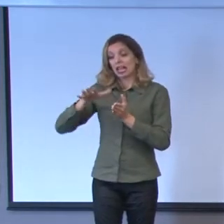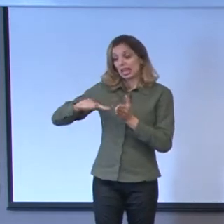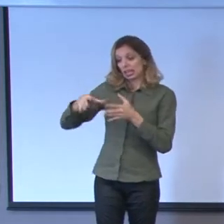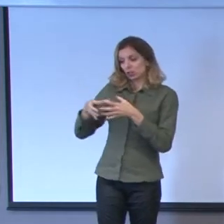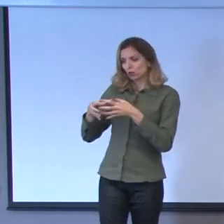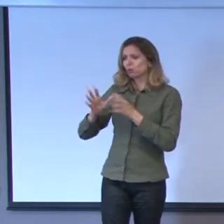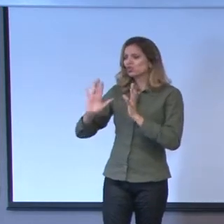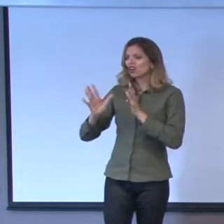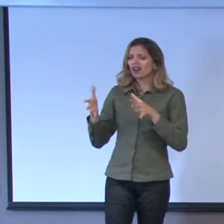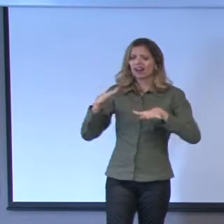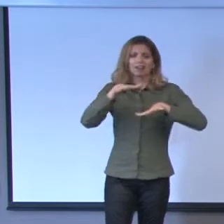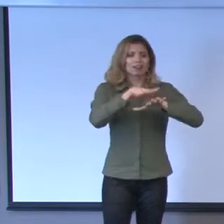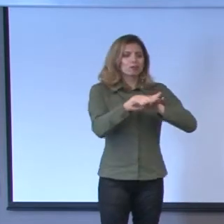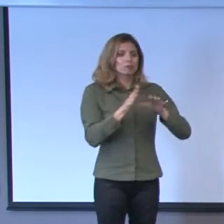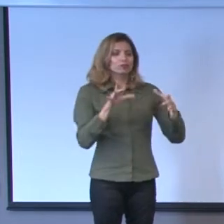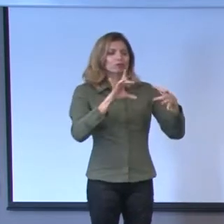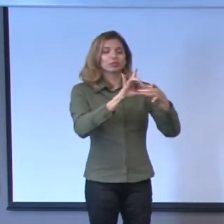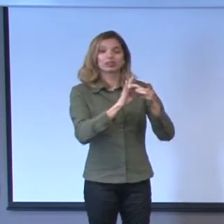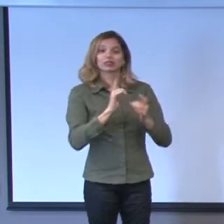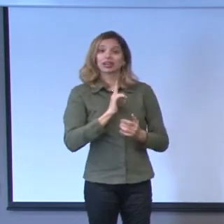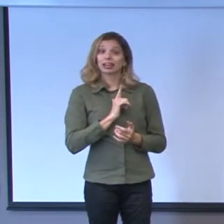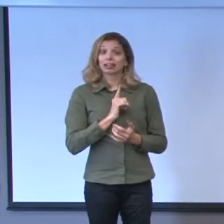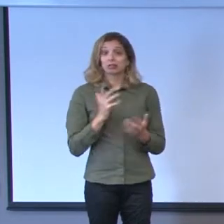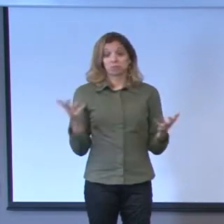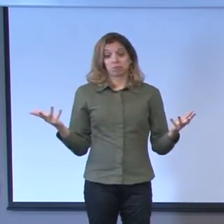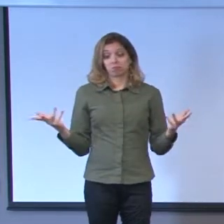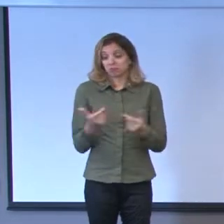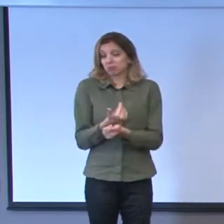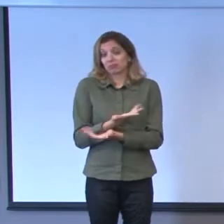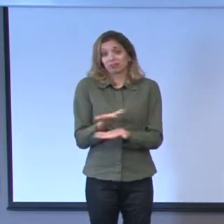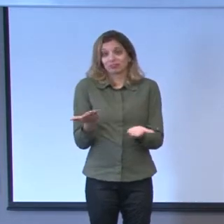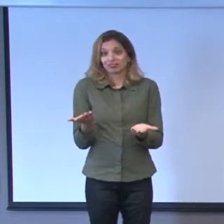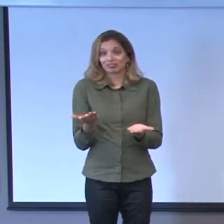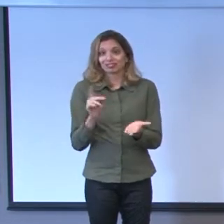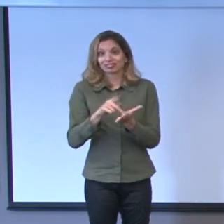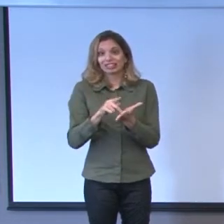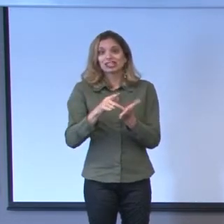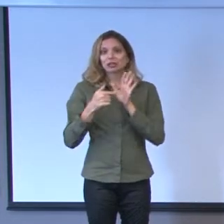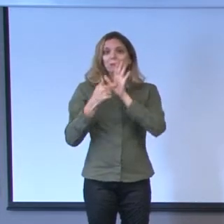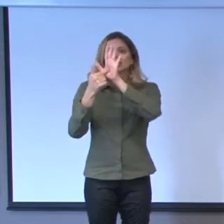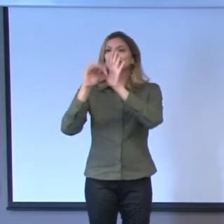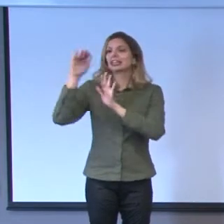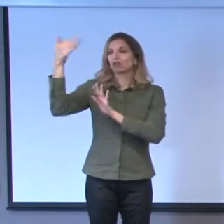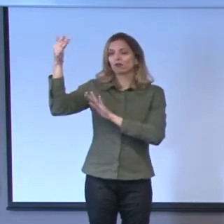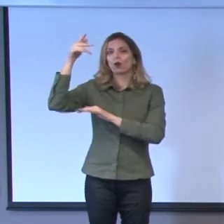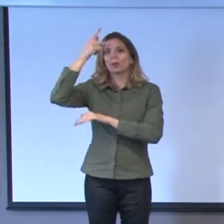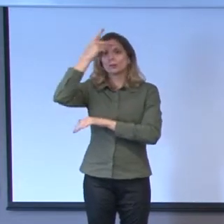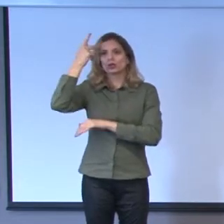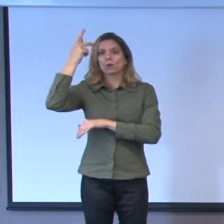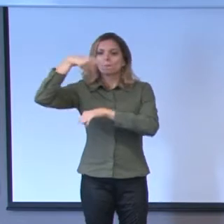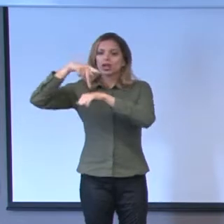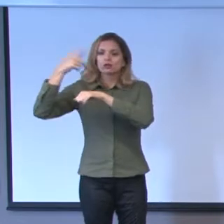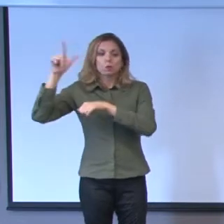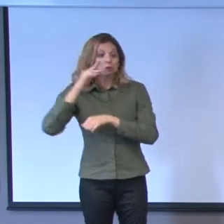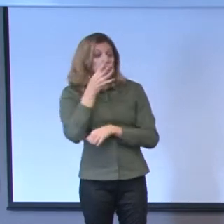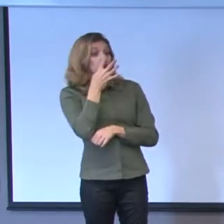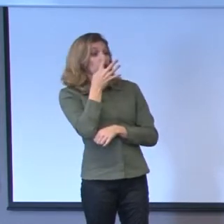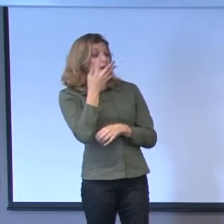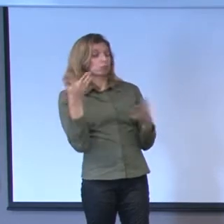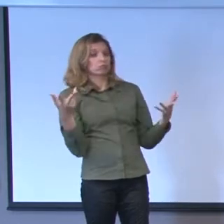contingente já em ambientes inclusivos. Isso é fantástico. Quando a gente apresenta isso fora do Brasil, as pessoas ficam muito